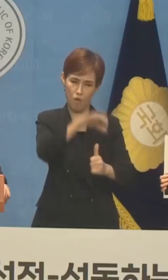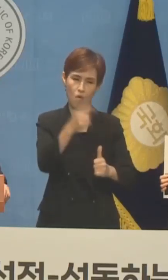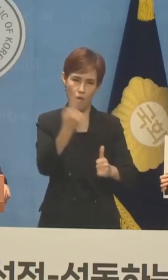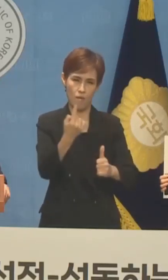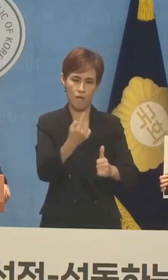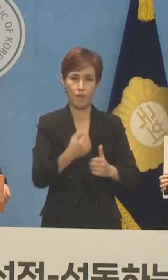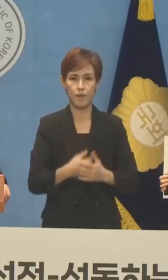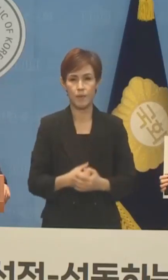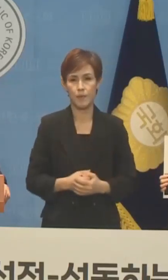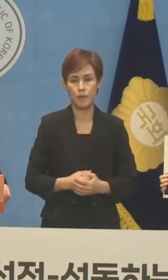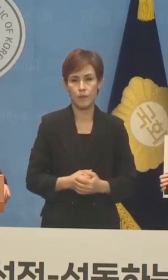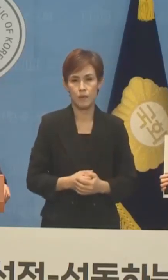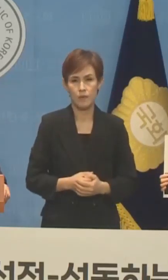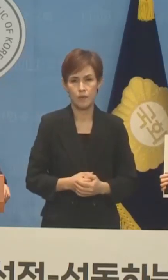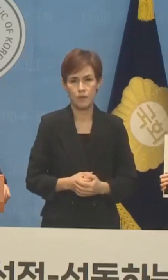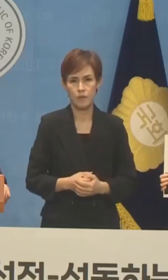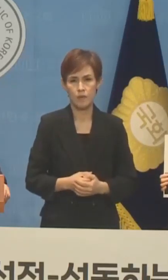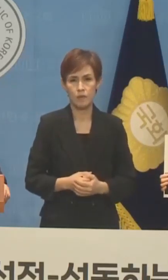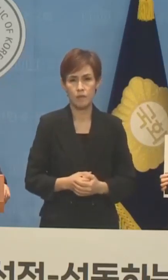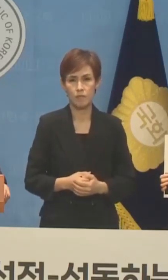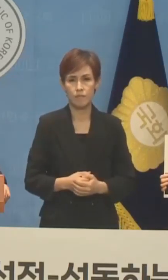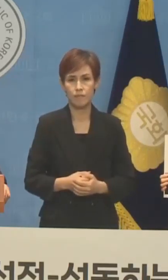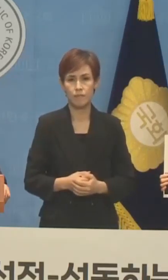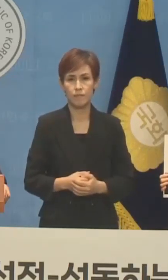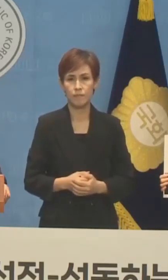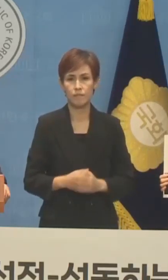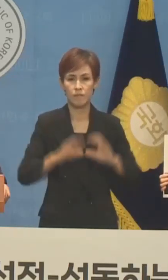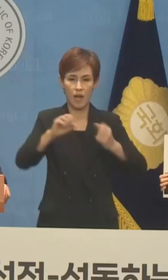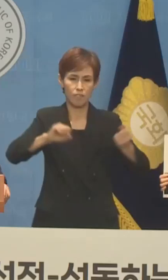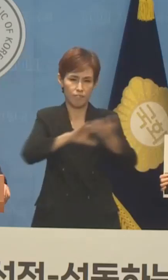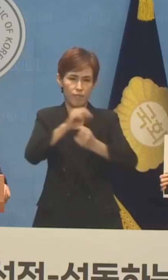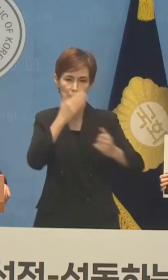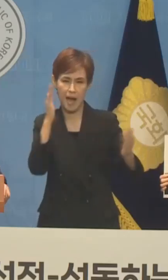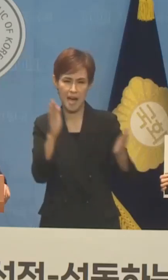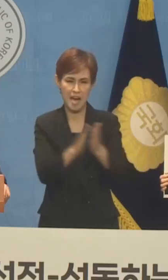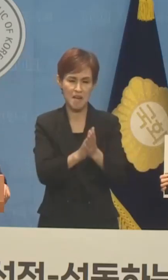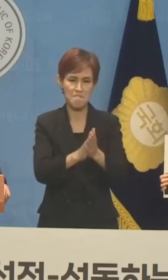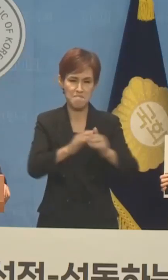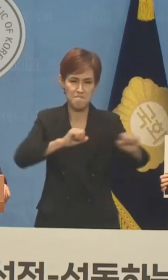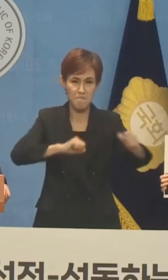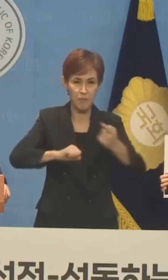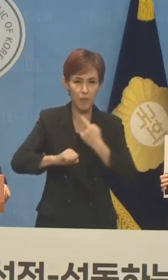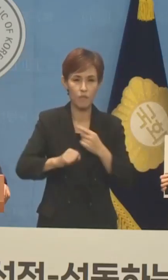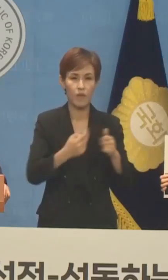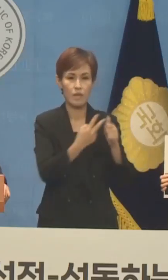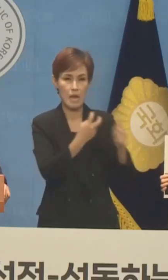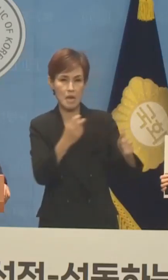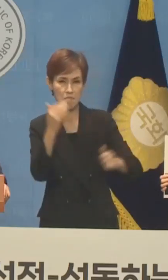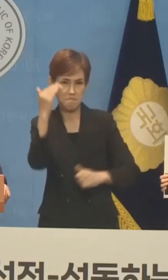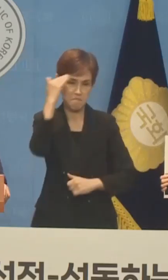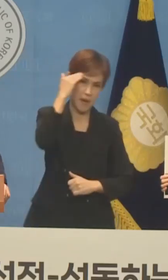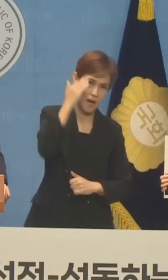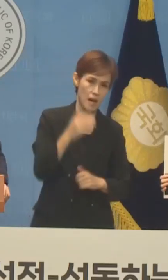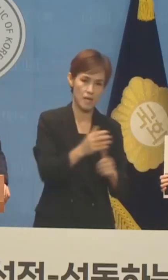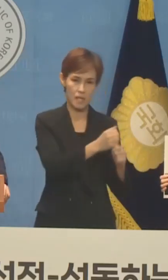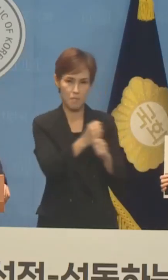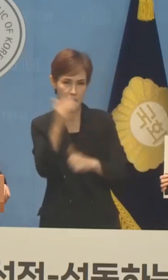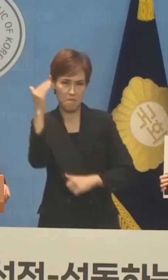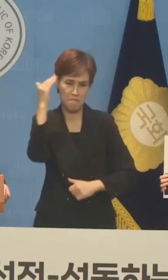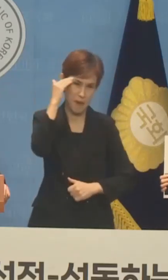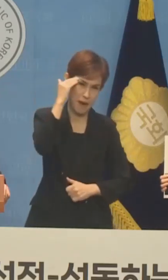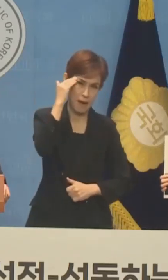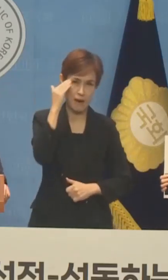있습니다. 하지만 그동안 내란을 함께했고 탄핵을 막았고 체포를 방해했고 온갖